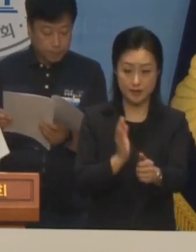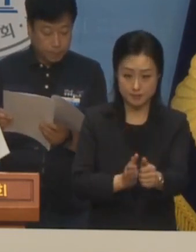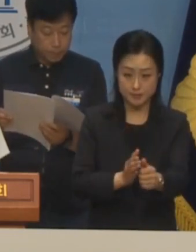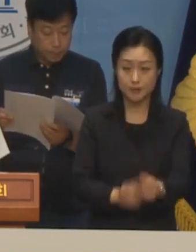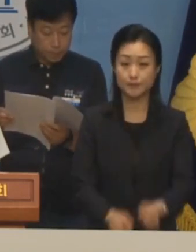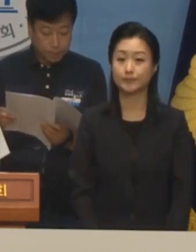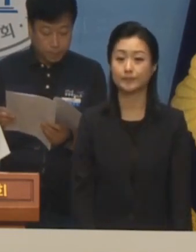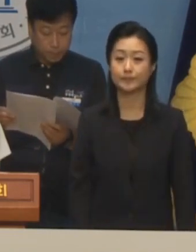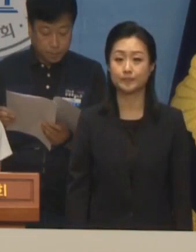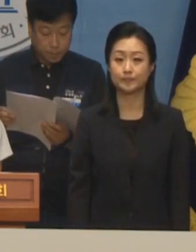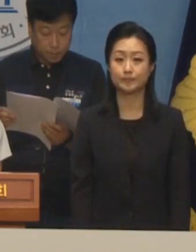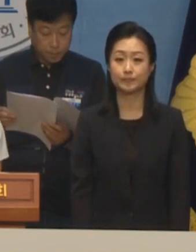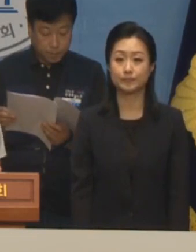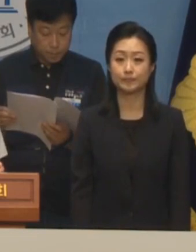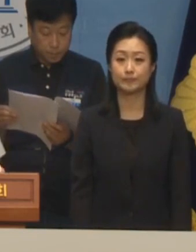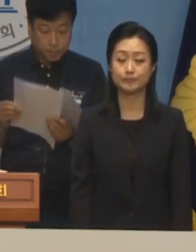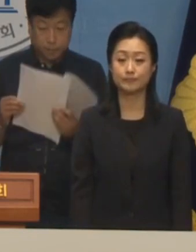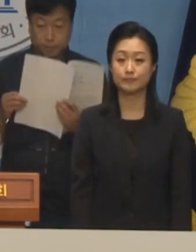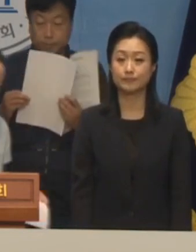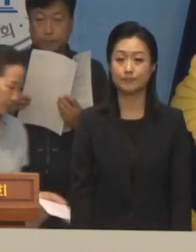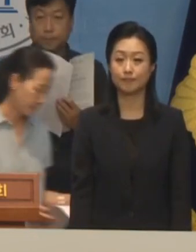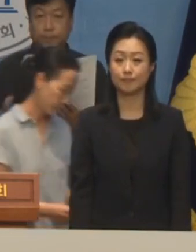조속하게 단행하길 촉구합니다.